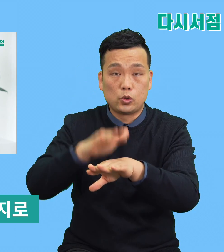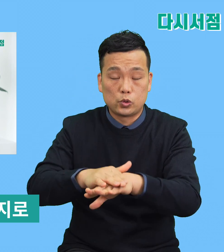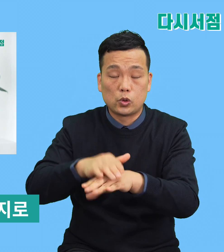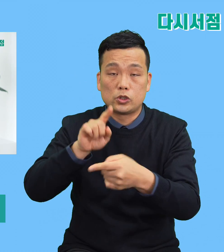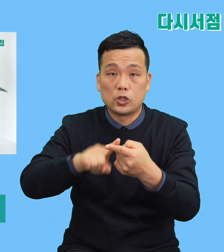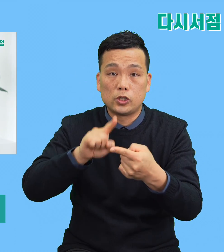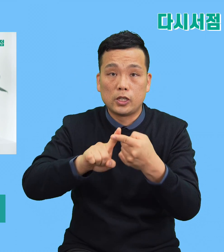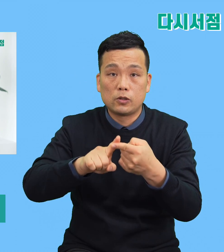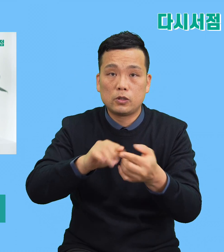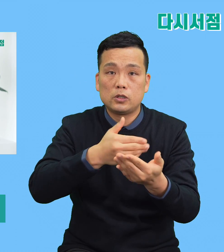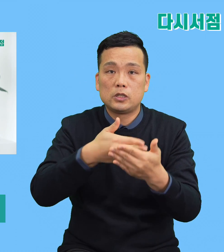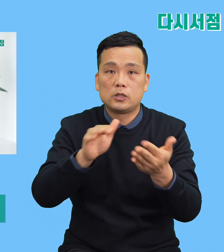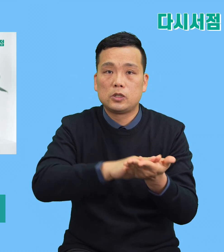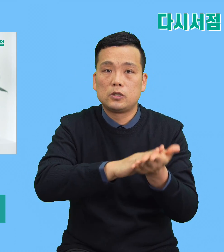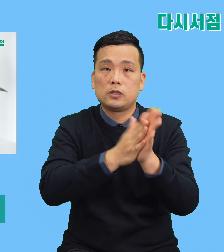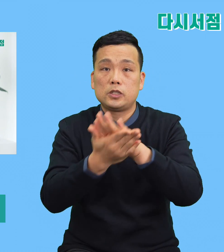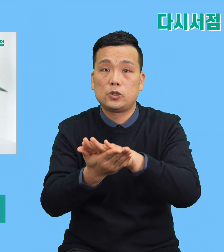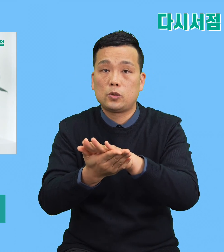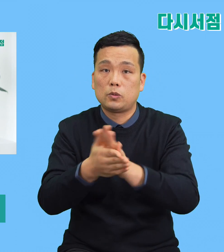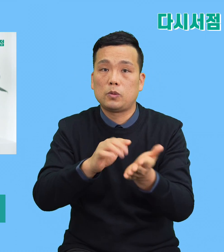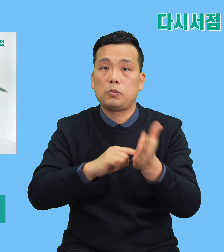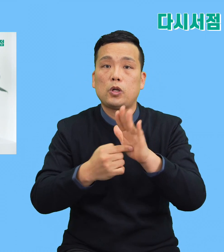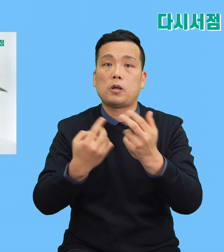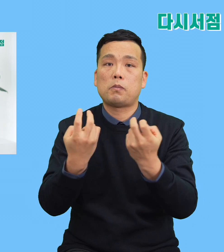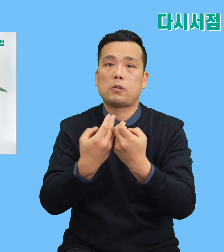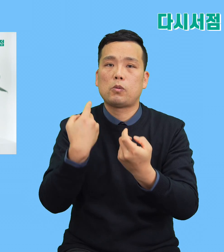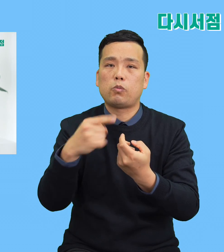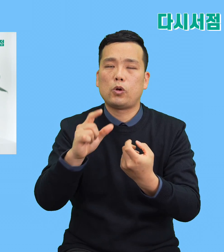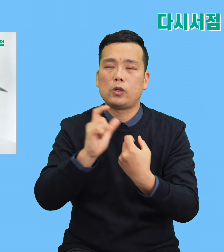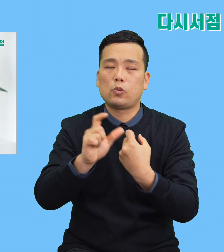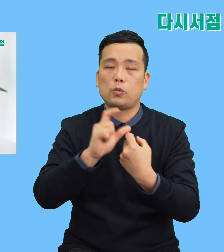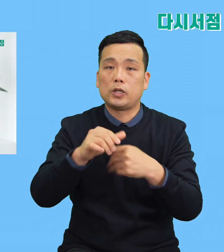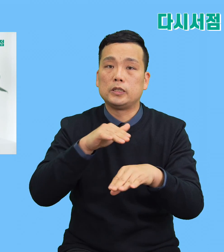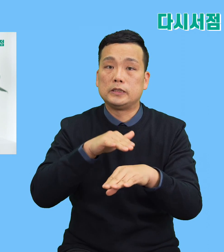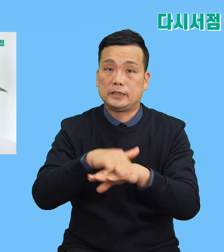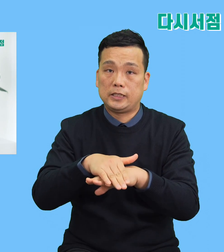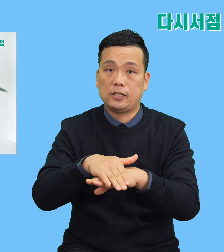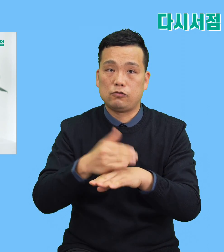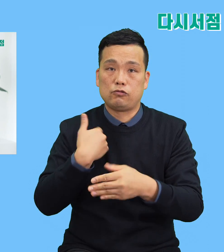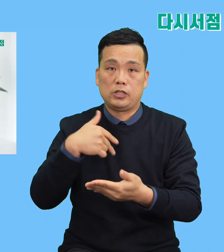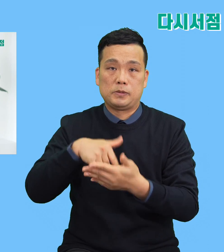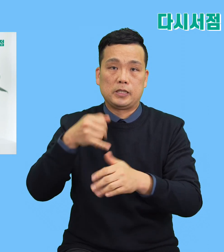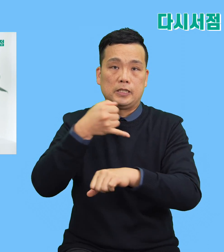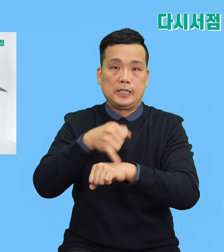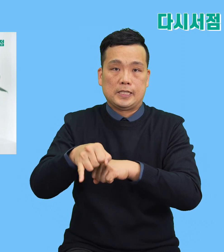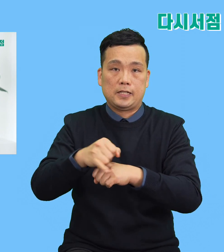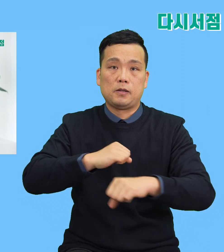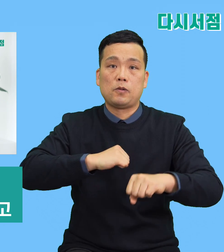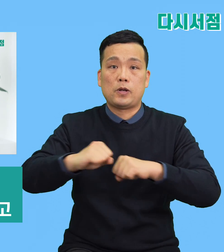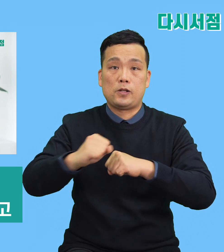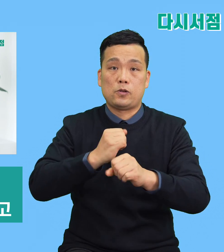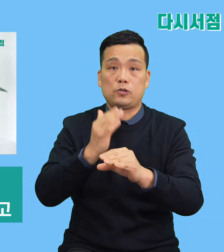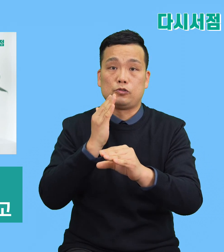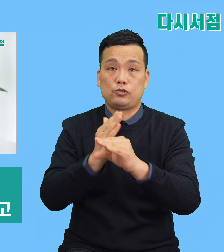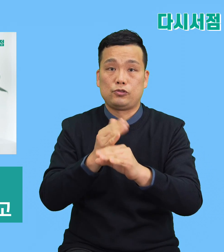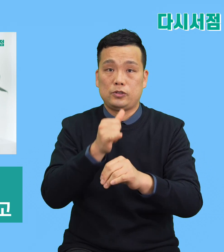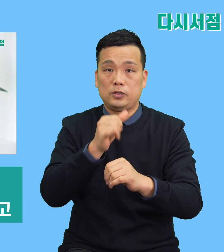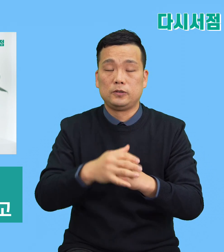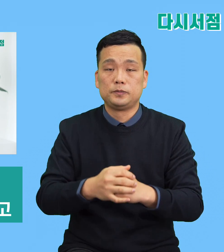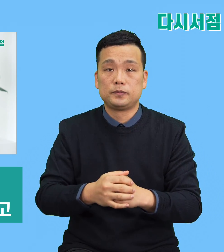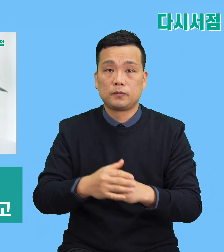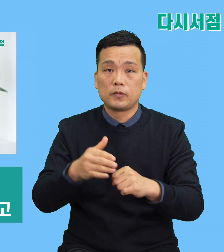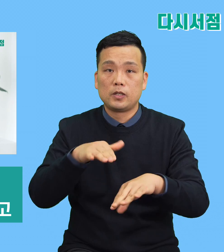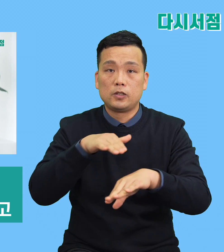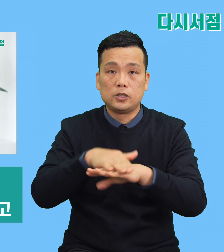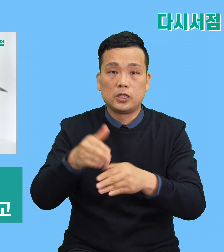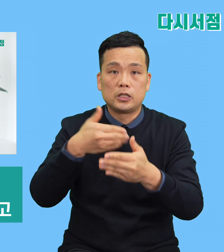어떻게 이미지로 표현할 수 있을 것인가를 고민하는 것이 이 책의 디자인, 핵심 디자인이라고 할 수 있을 것 같아요. 그래서 그렇게